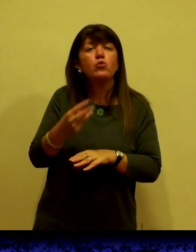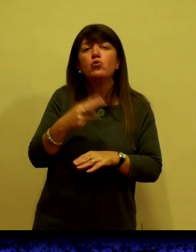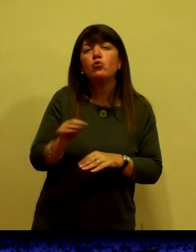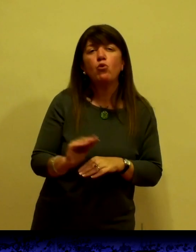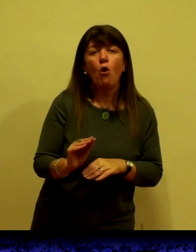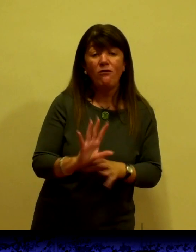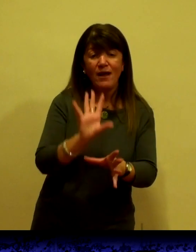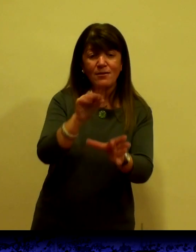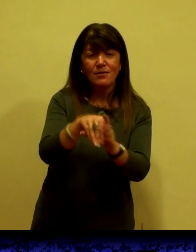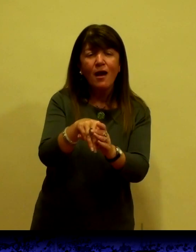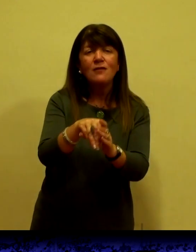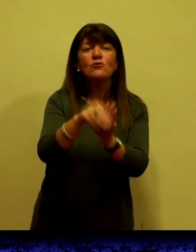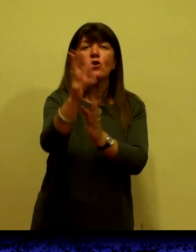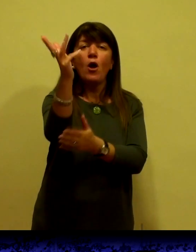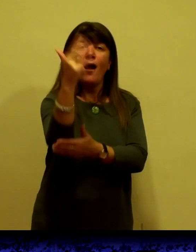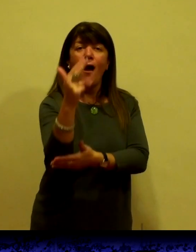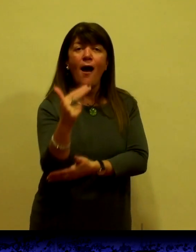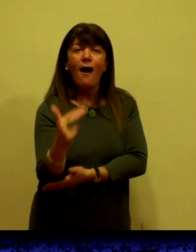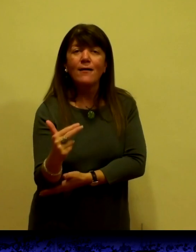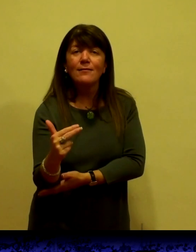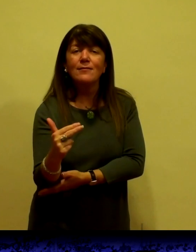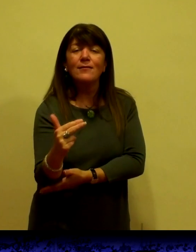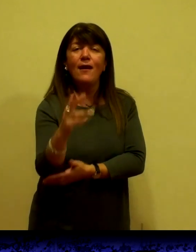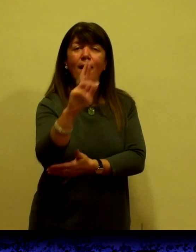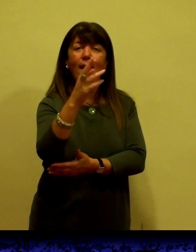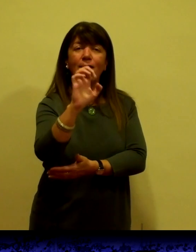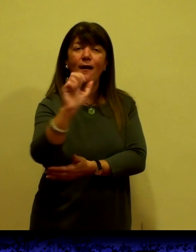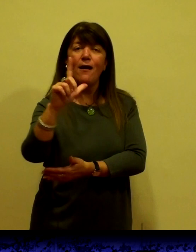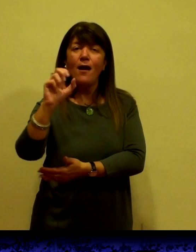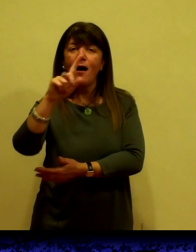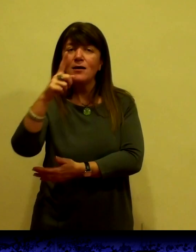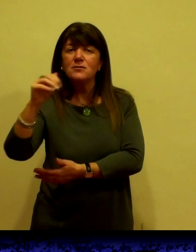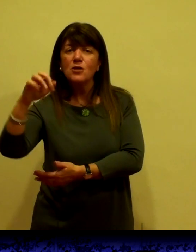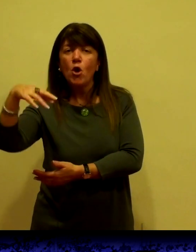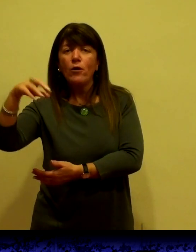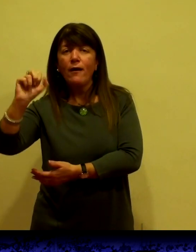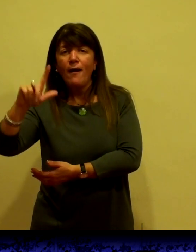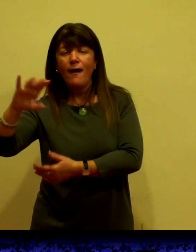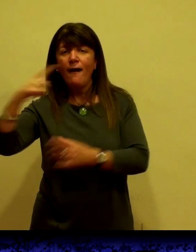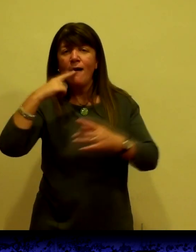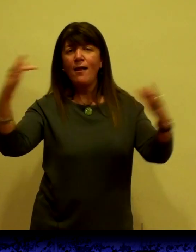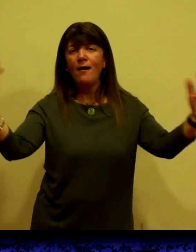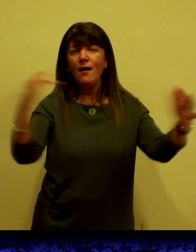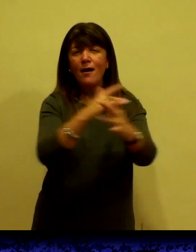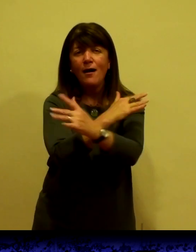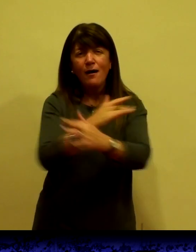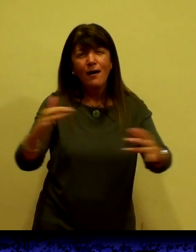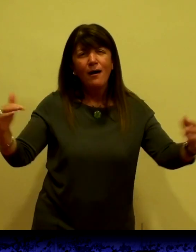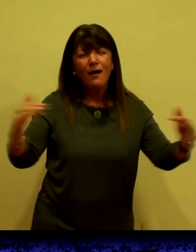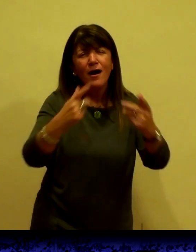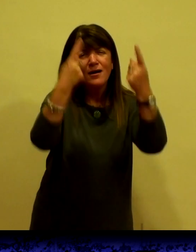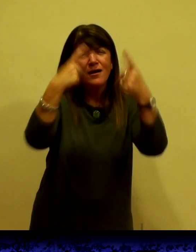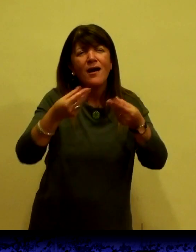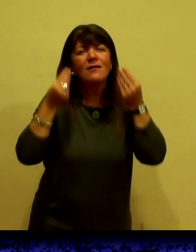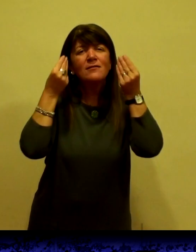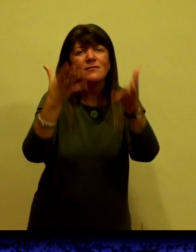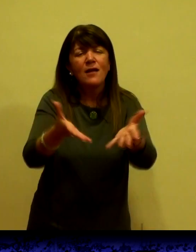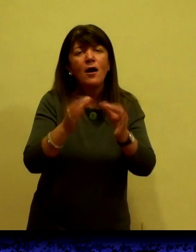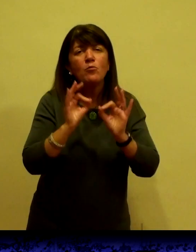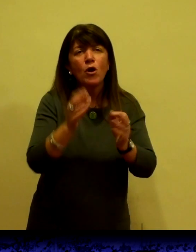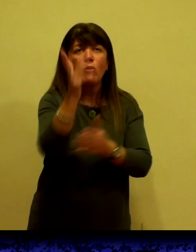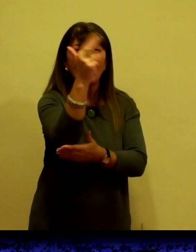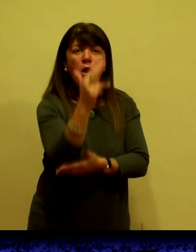arte relazionale, ovvero di un'arte che in qualche modo si... è un processo che porta alla realizzazione di opere